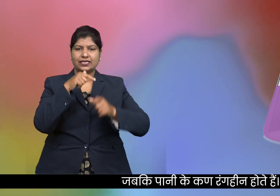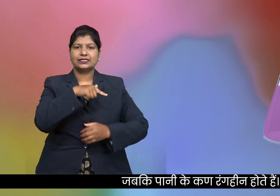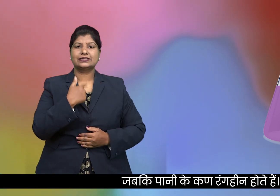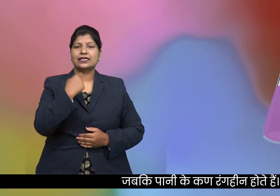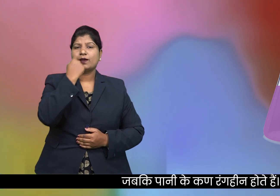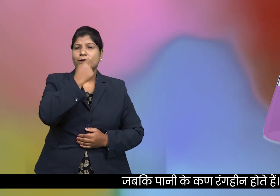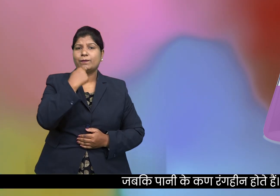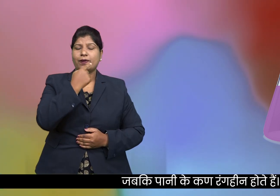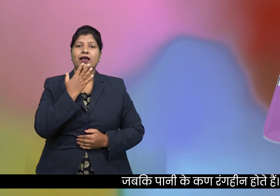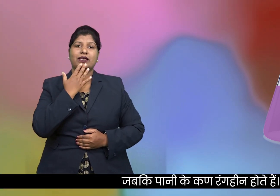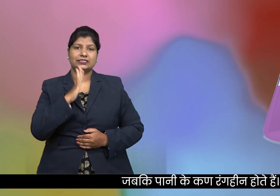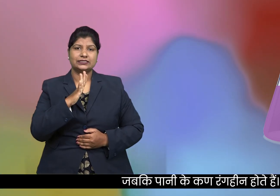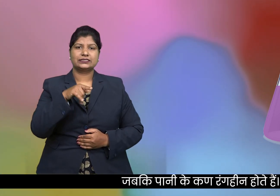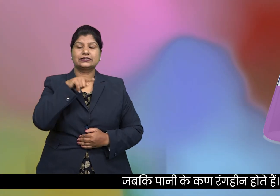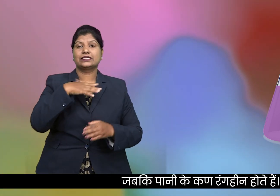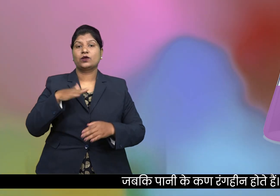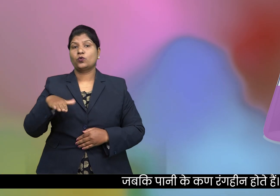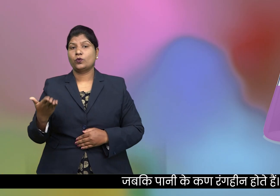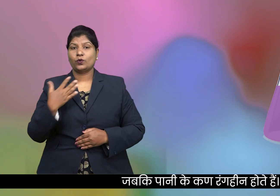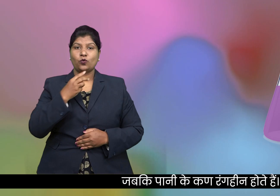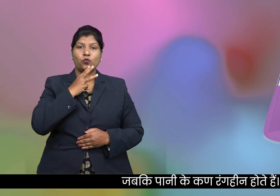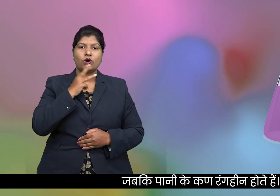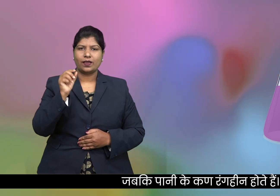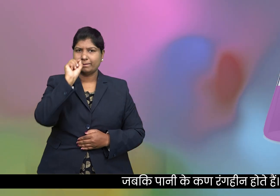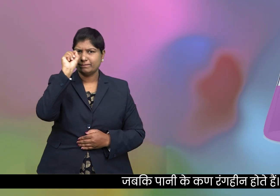जबकि पानी के कण रंगहीन होते हैं।